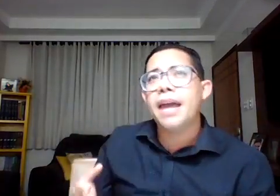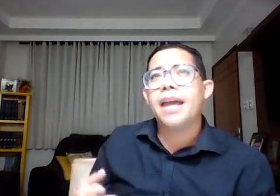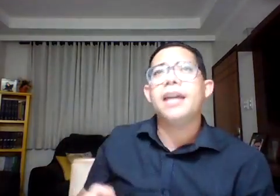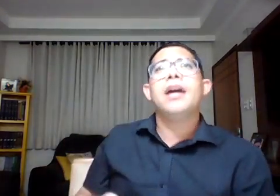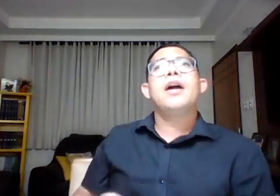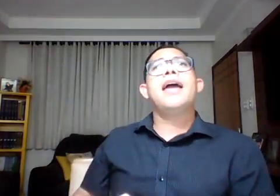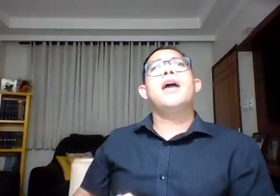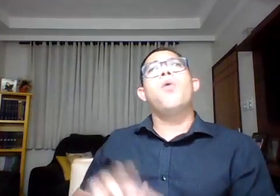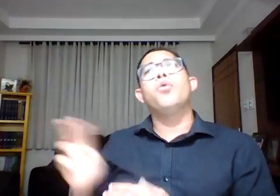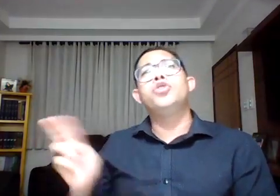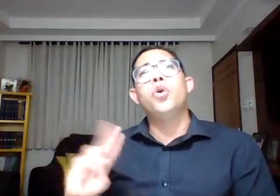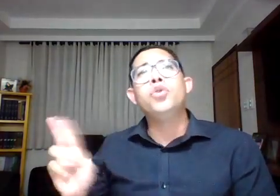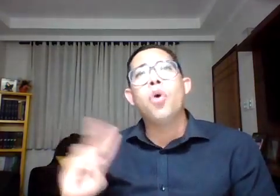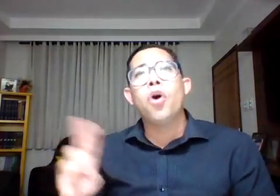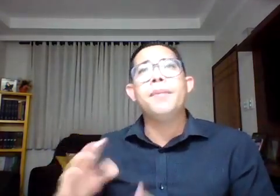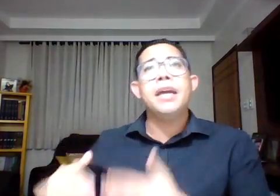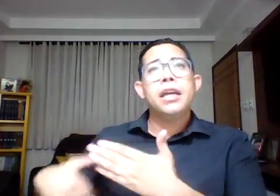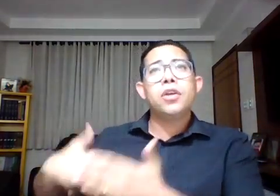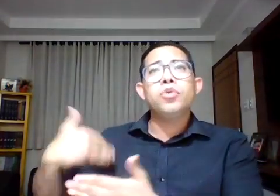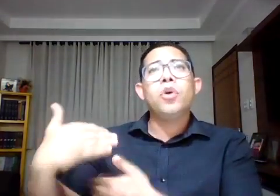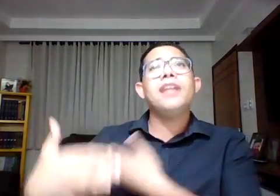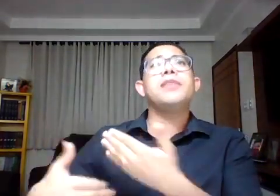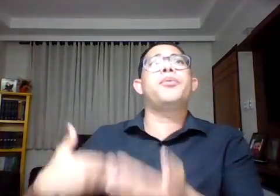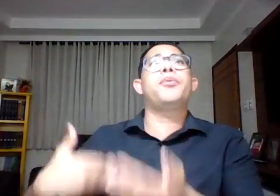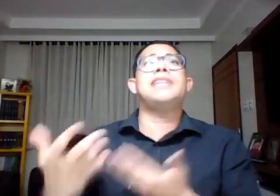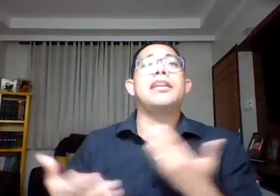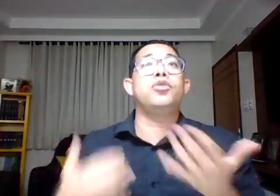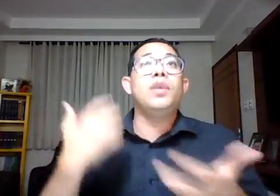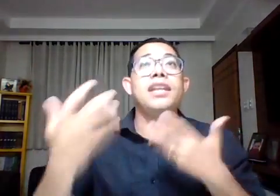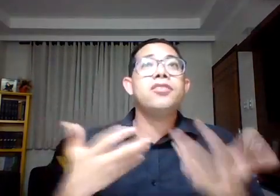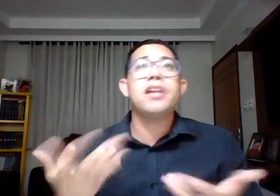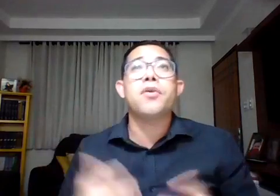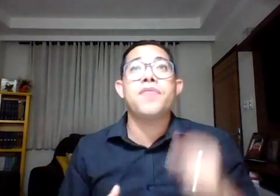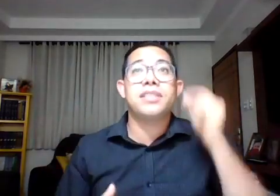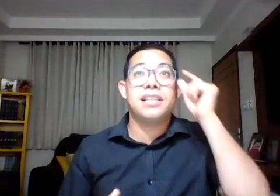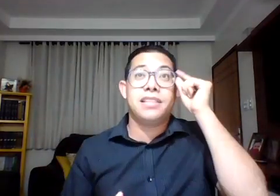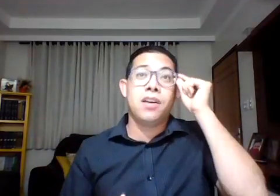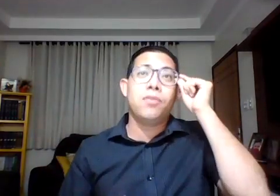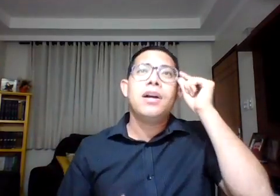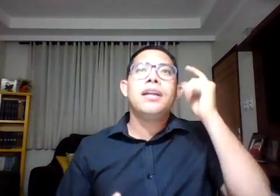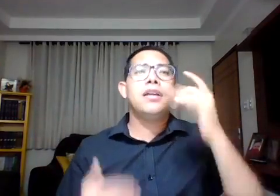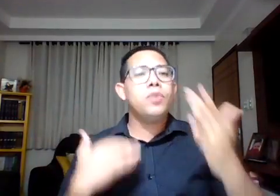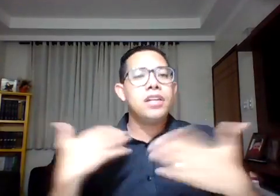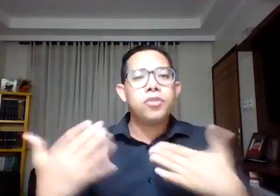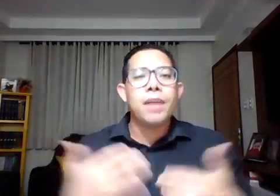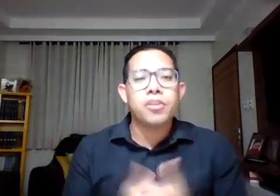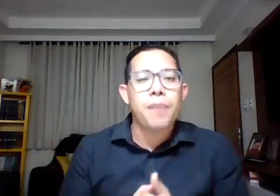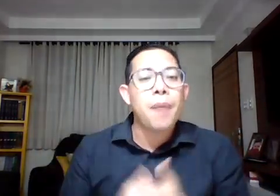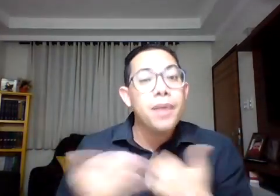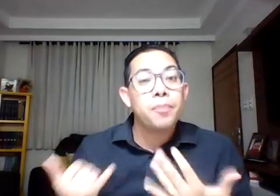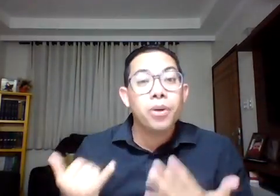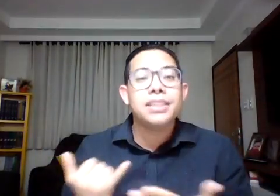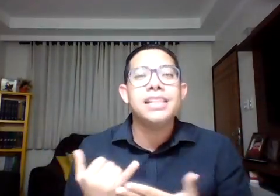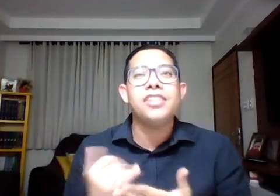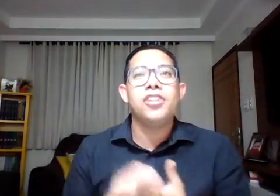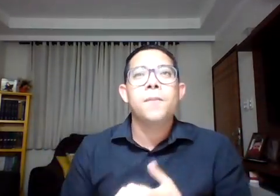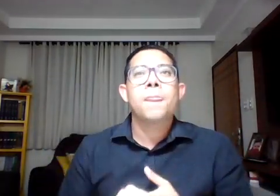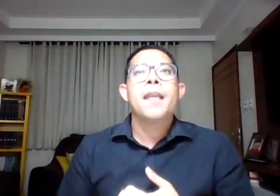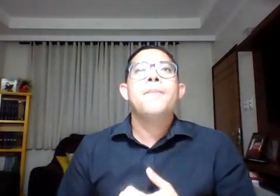bem, qual o seu nome. Então todo esse processo do início da conversação, né, do início do bate-papo é importante.